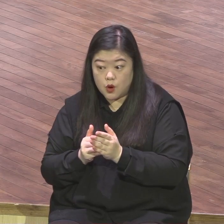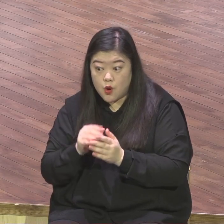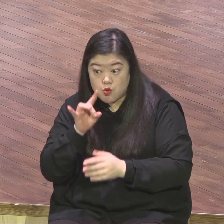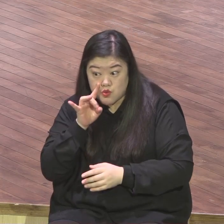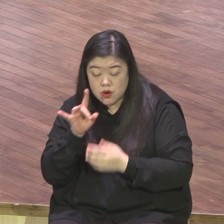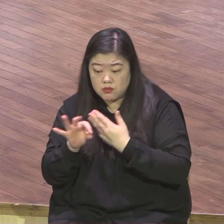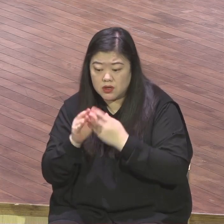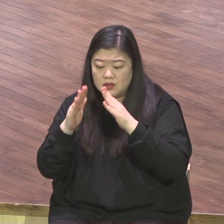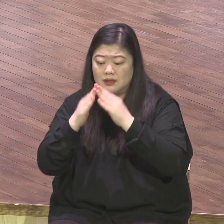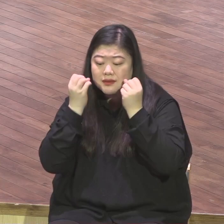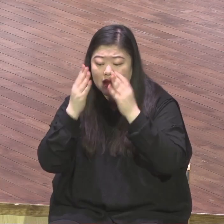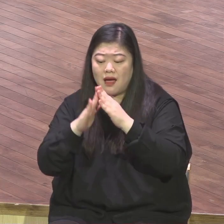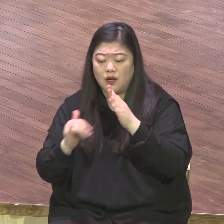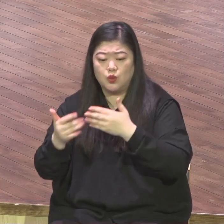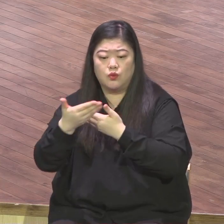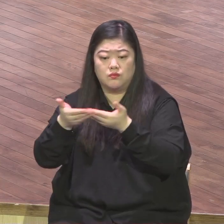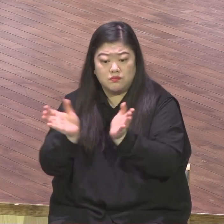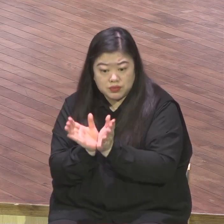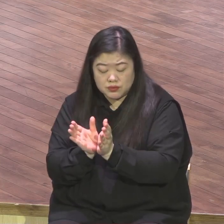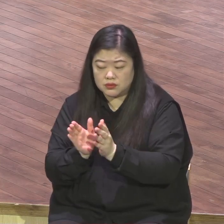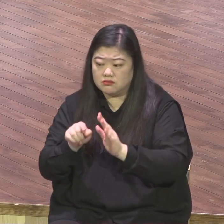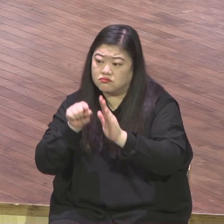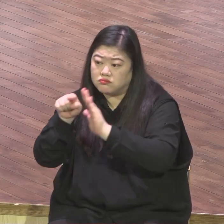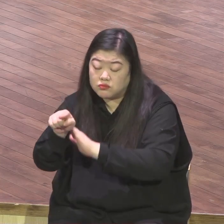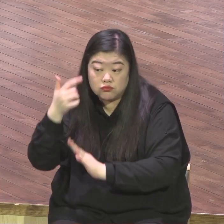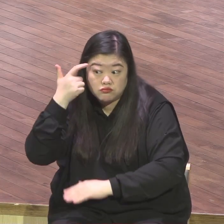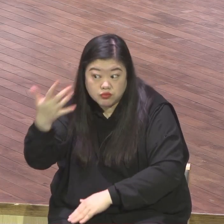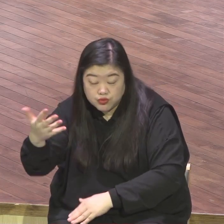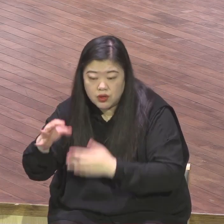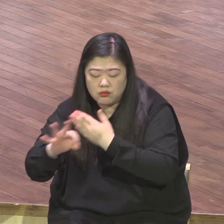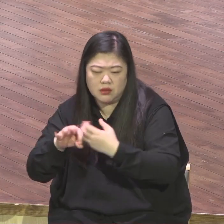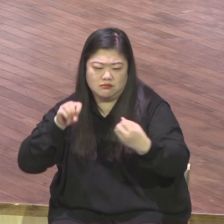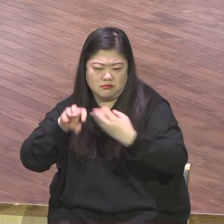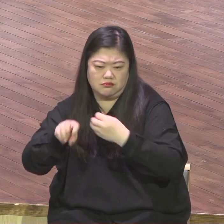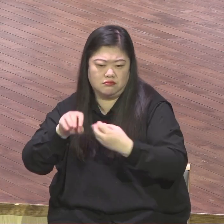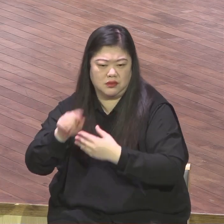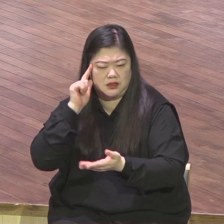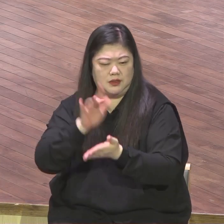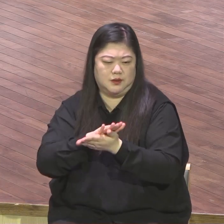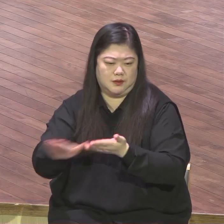참 친절한 이 요원들이 없어요. 물어보면 다 설명해 줍니다.